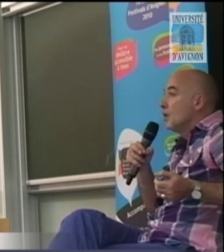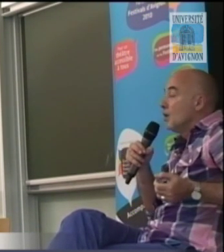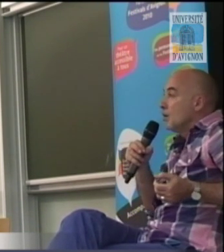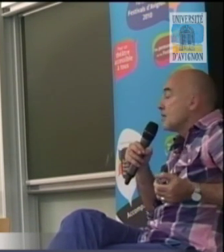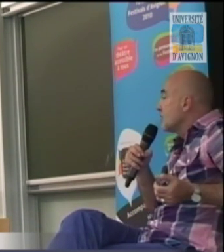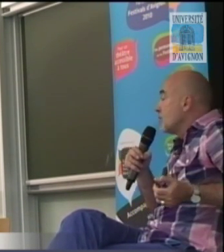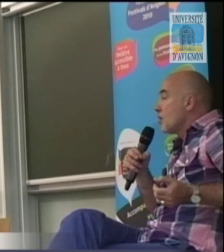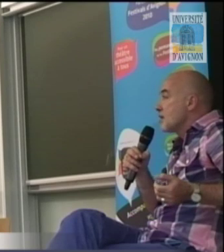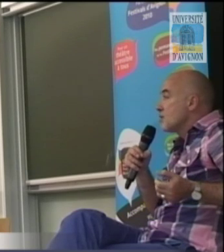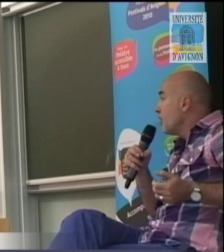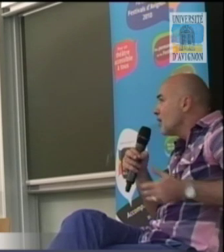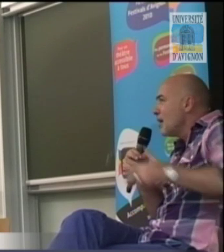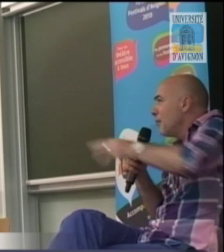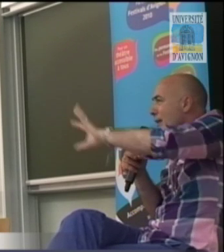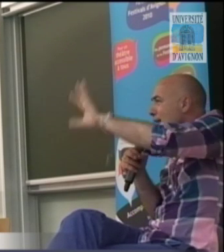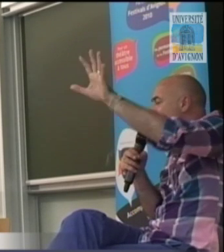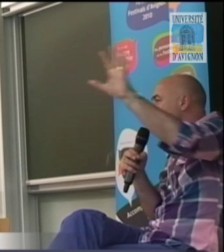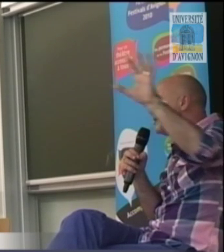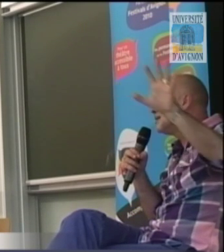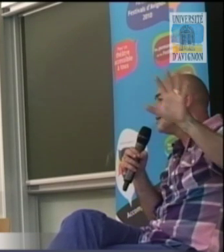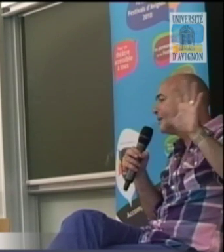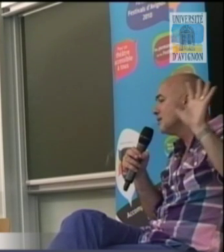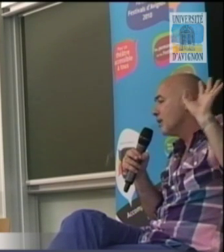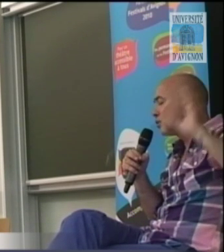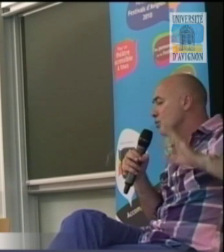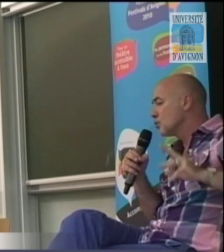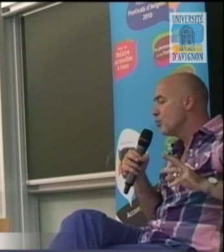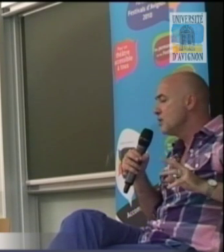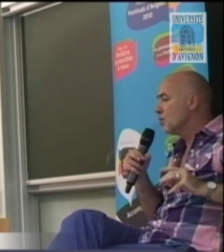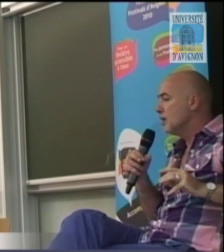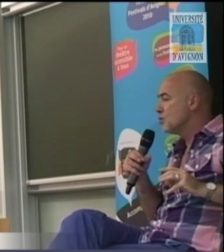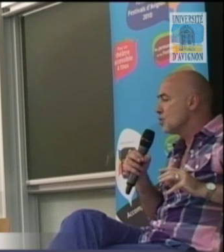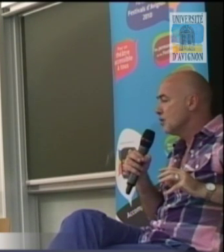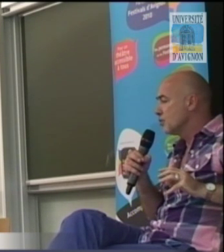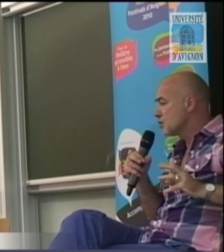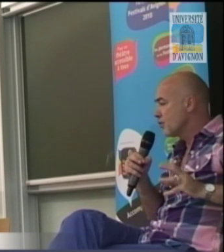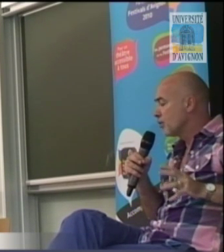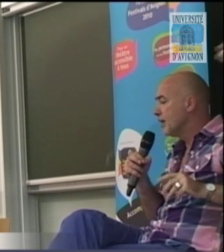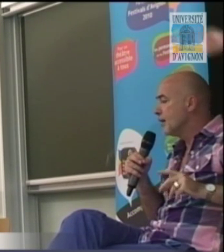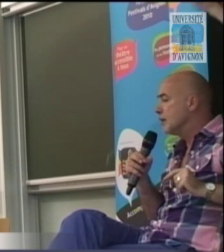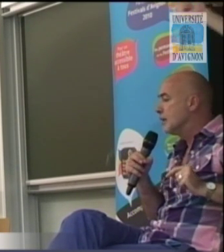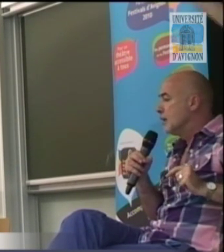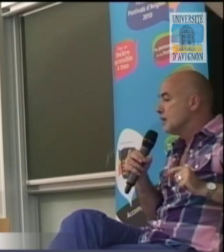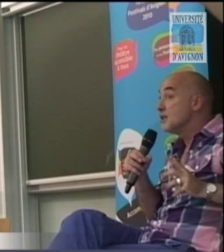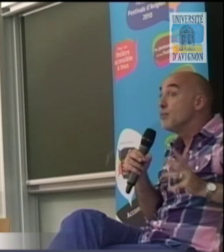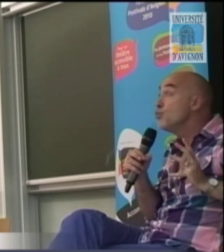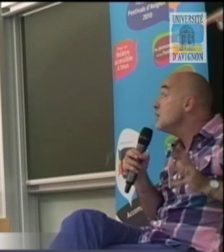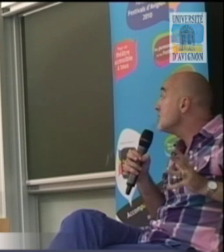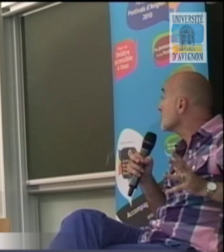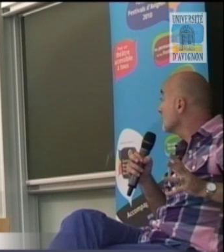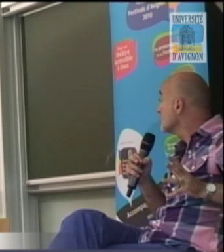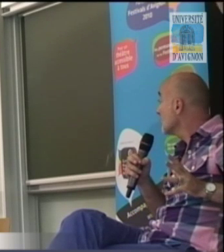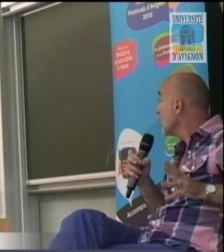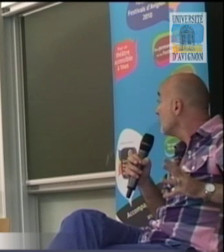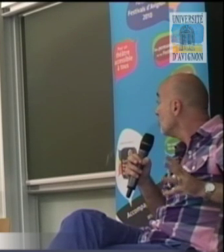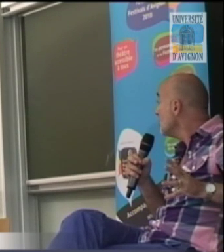que certainement que ça va se faire. Il y a plein d'initiatives, malheureusement trop isolées, de gens qui font des choses formidables, qui